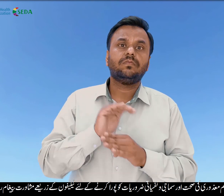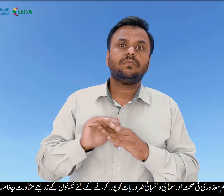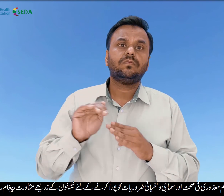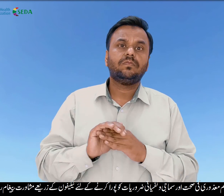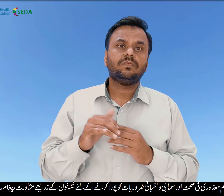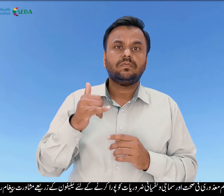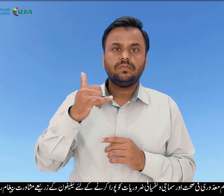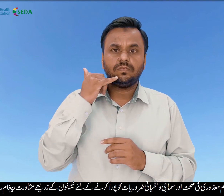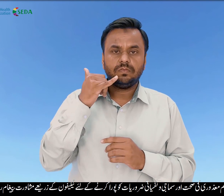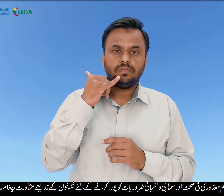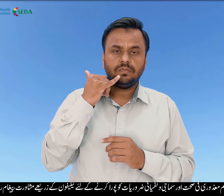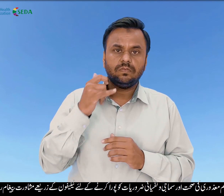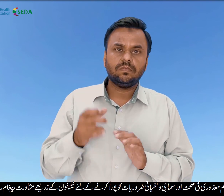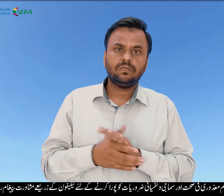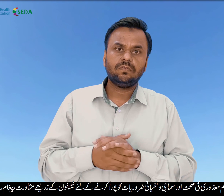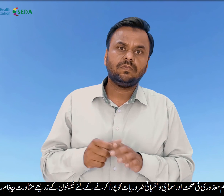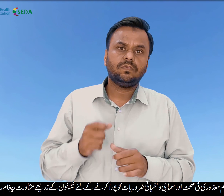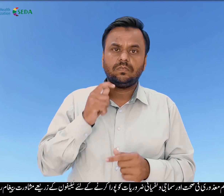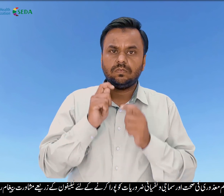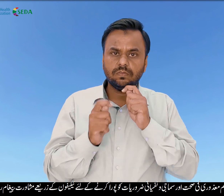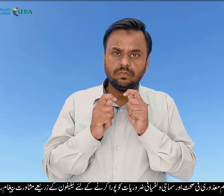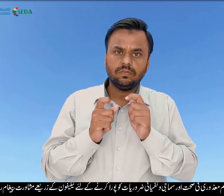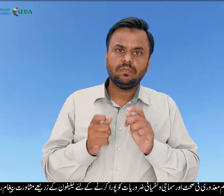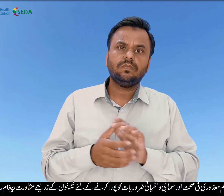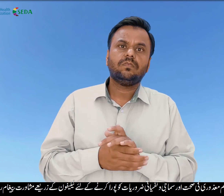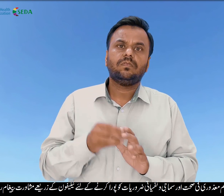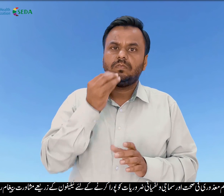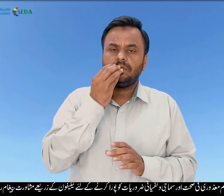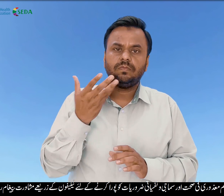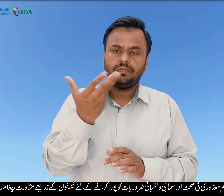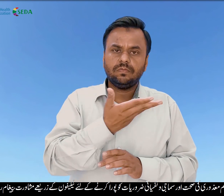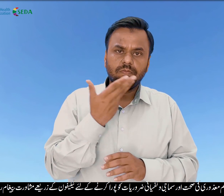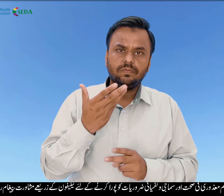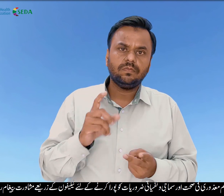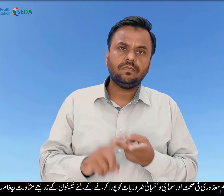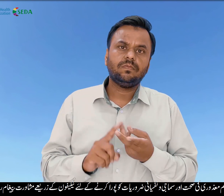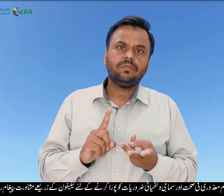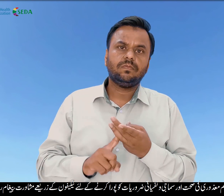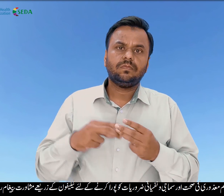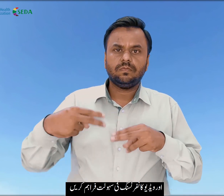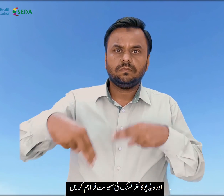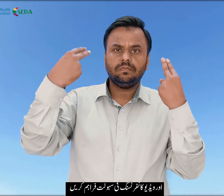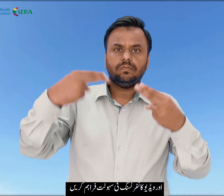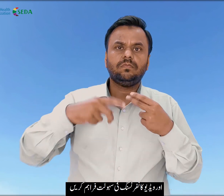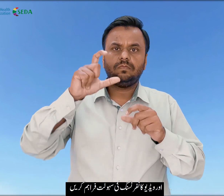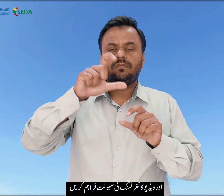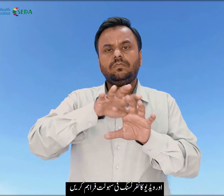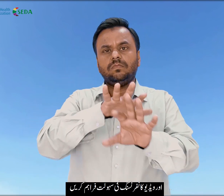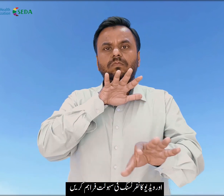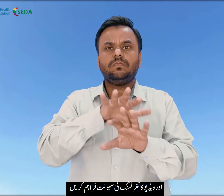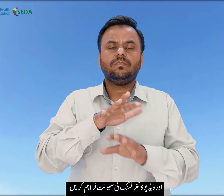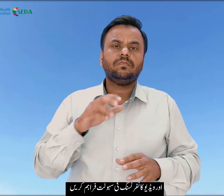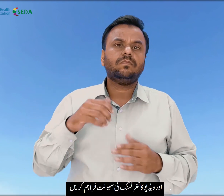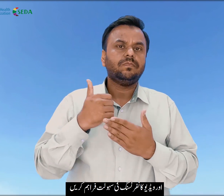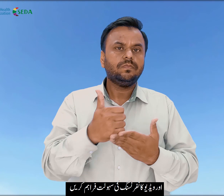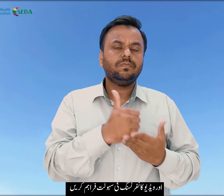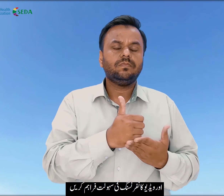لیے ٹیلی فون کے ذریعے مشاورت، پیغام رسائی اور ویڈیو کانفرنسنگ کی سہولت فراہم